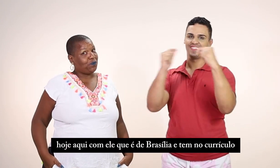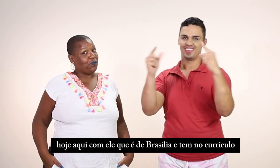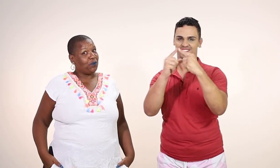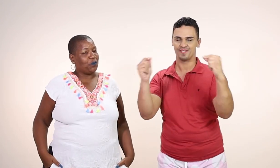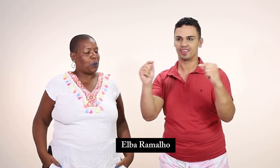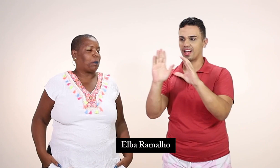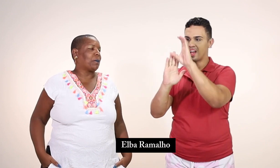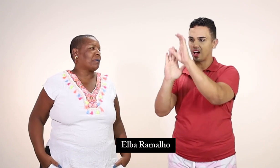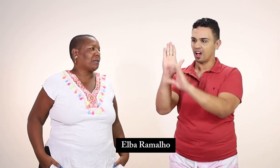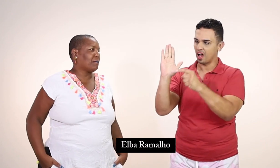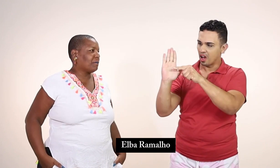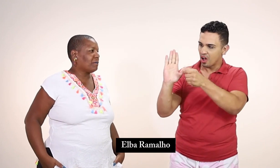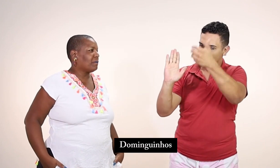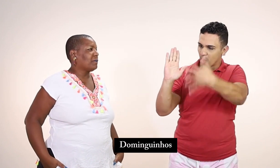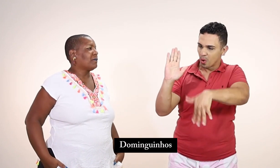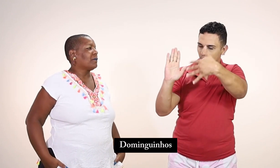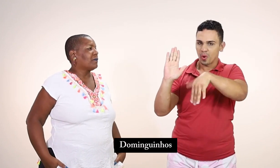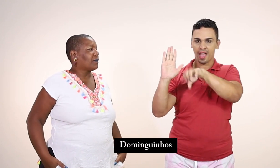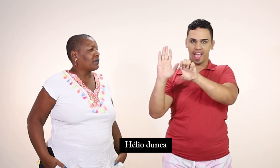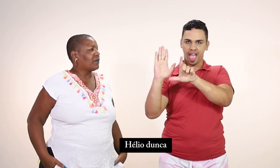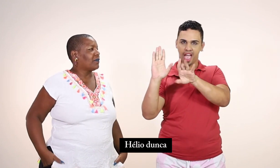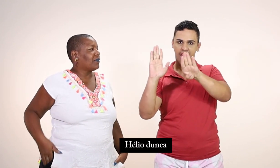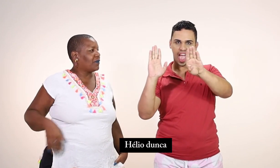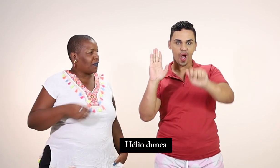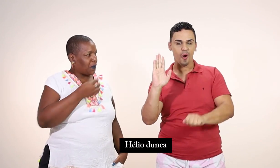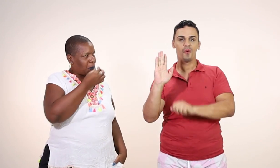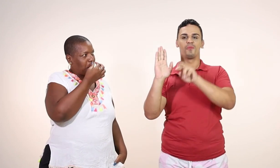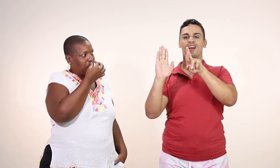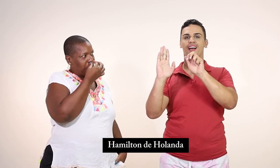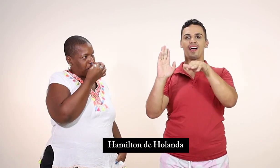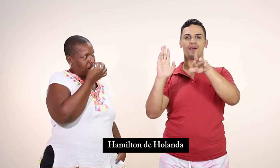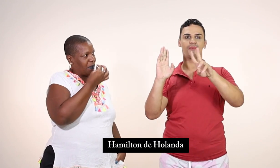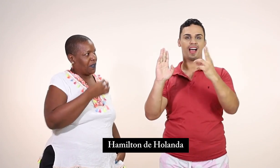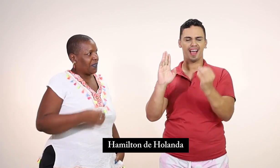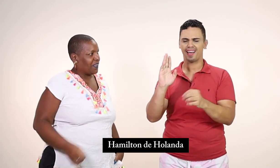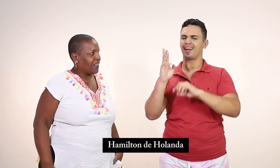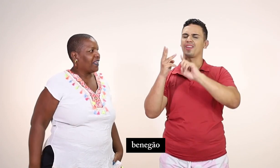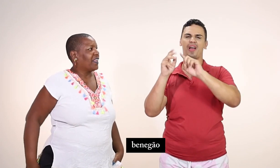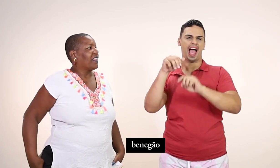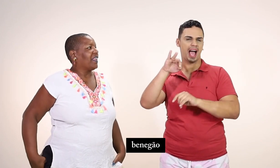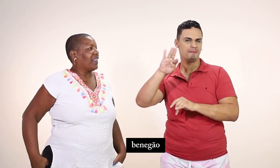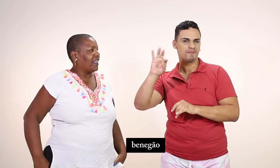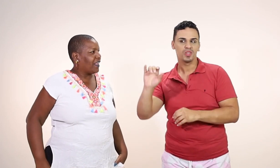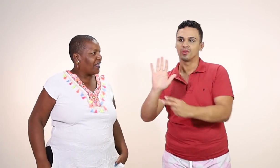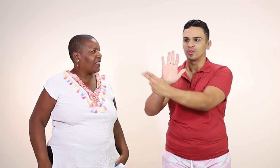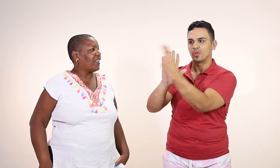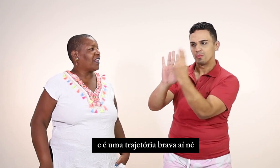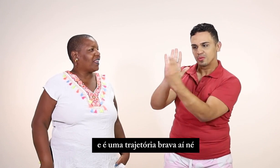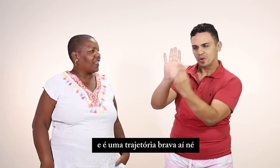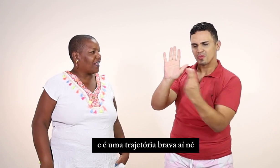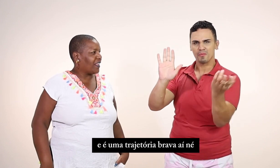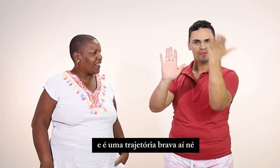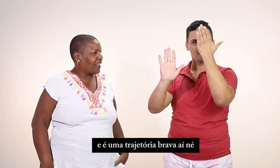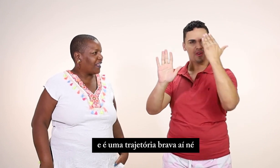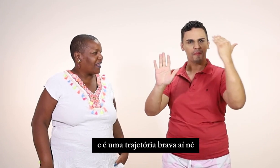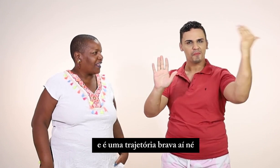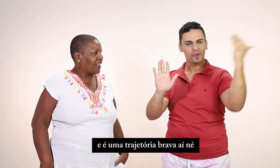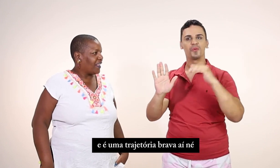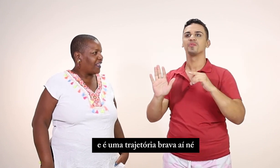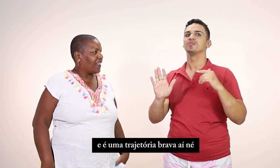currículo Elba Ramalho, Dominguinho, Zélio Duncan, Hamilton de Holanda, Benegão. E é uma trajetória braba